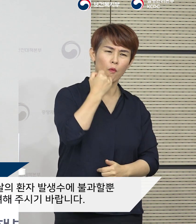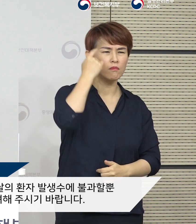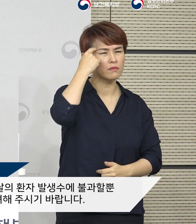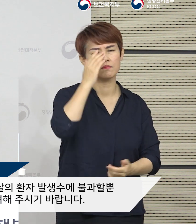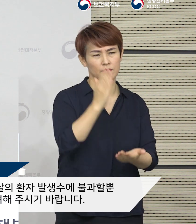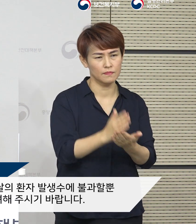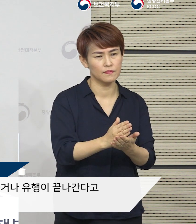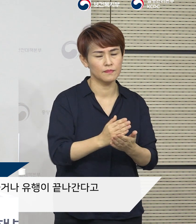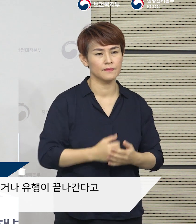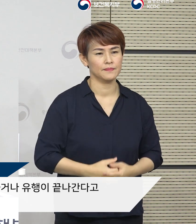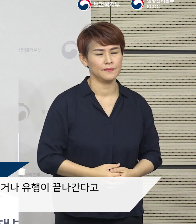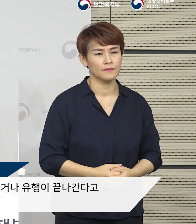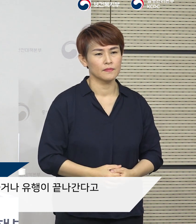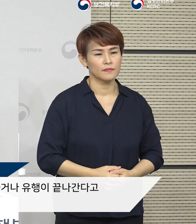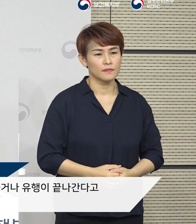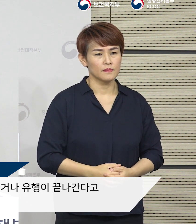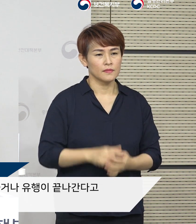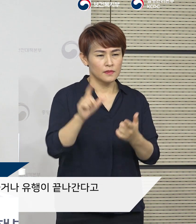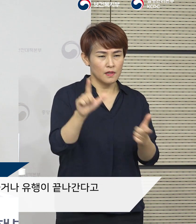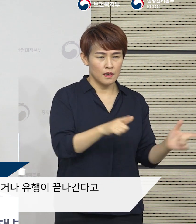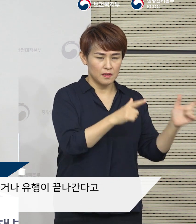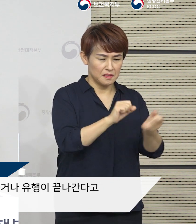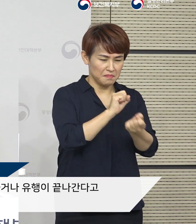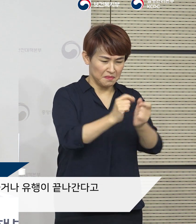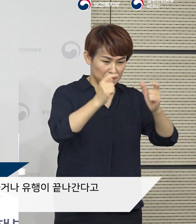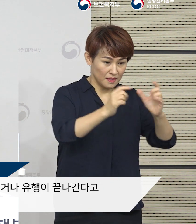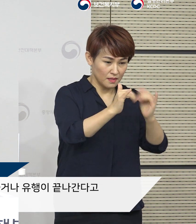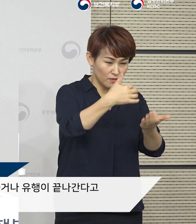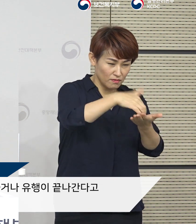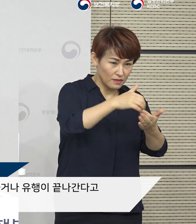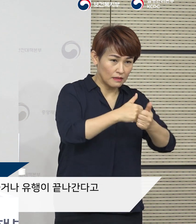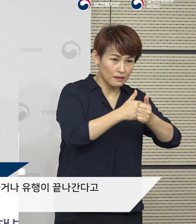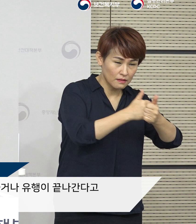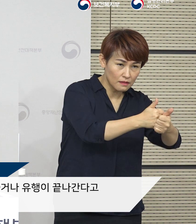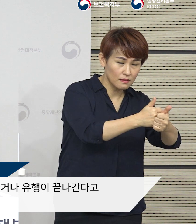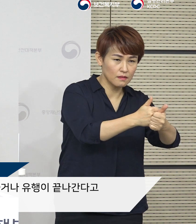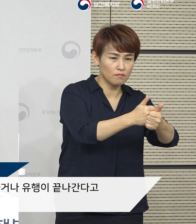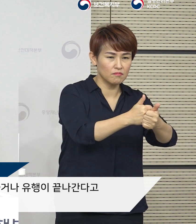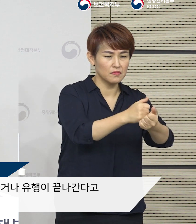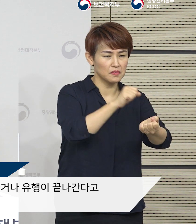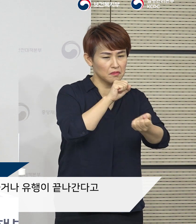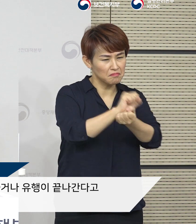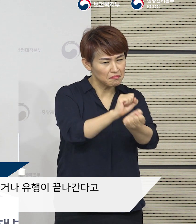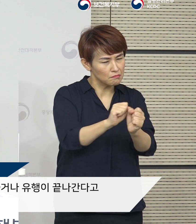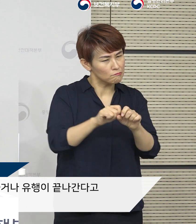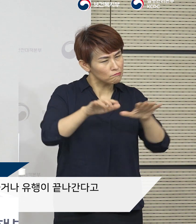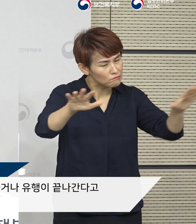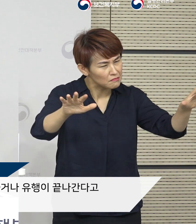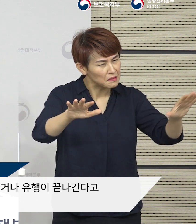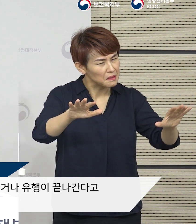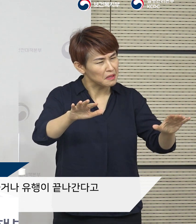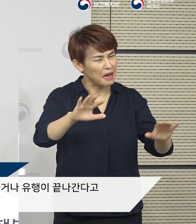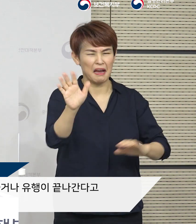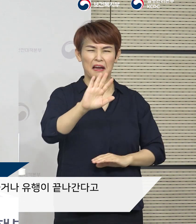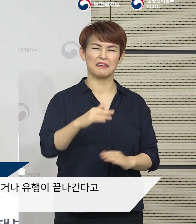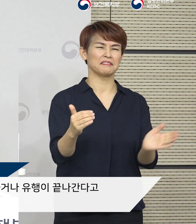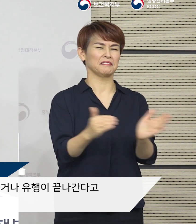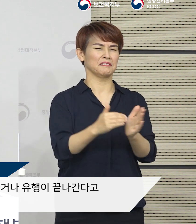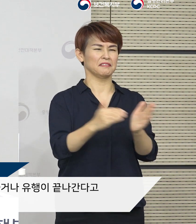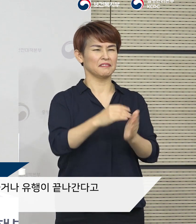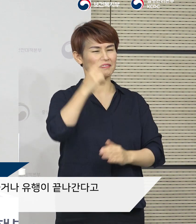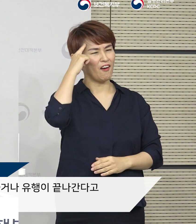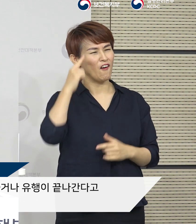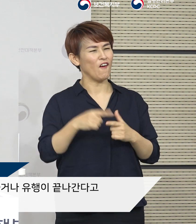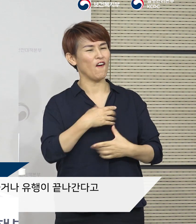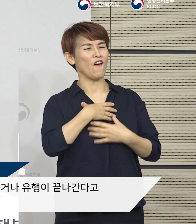바랍니다. 하루 확진자 수에 따라 폭증, 대유행 등을 평가하거나 유행이 끝나간다고